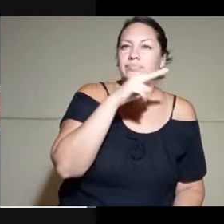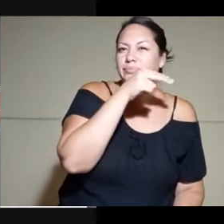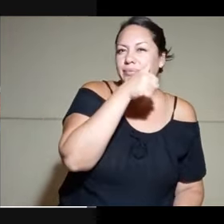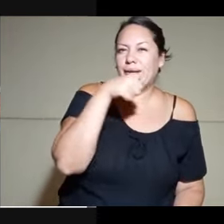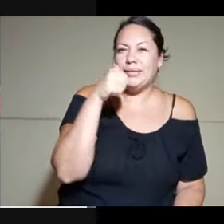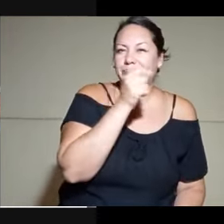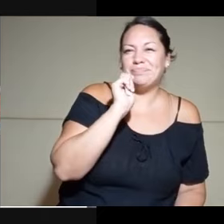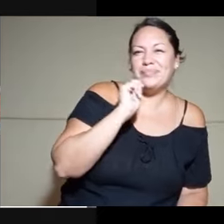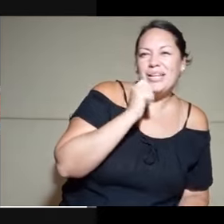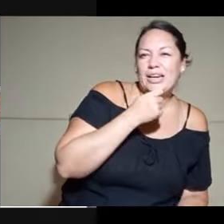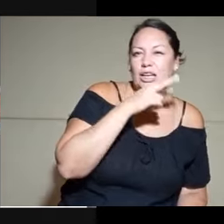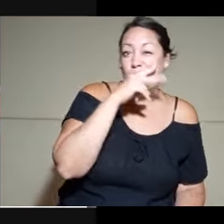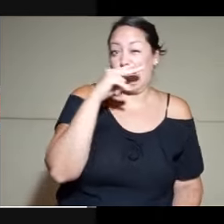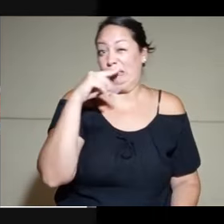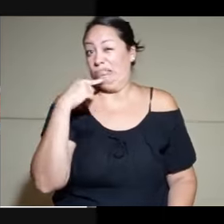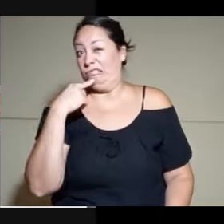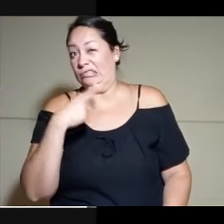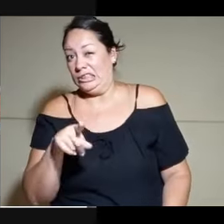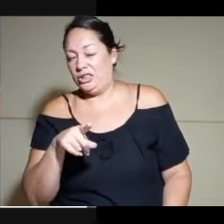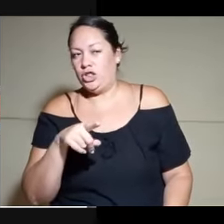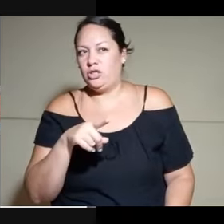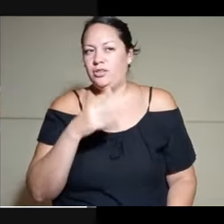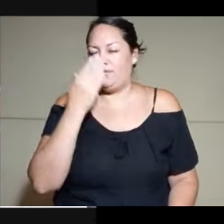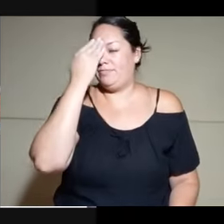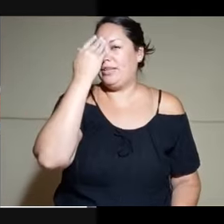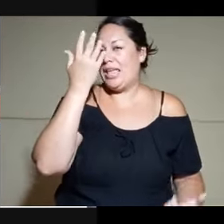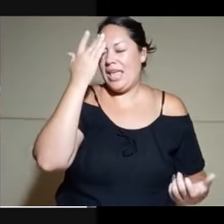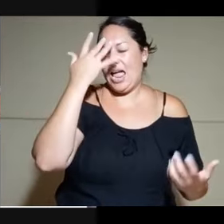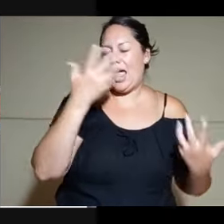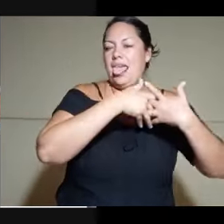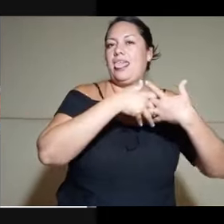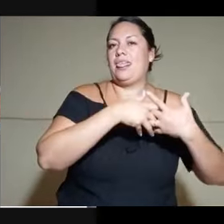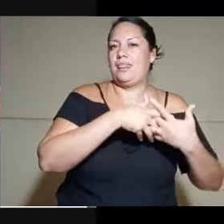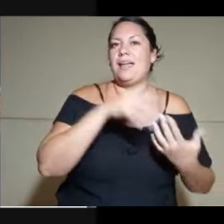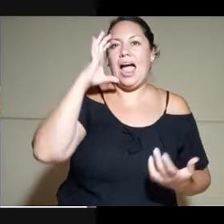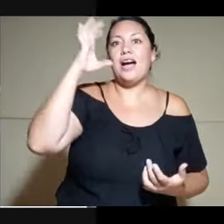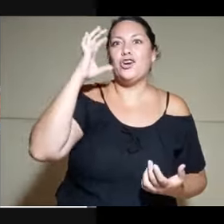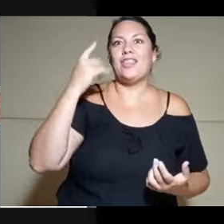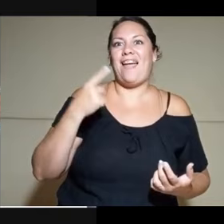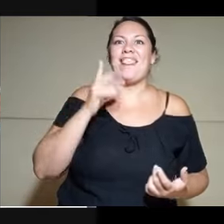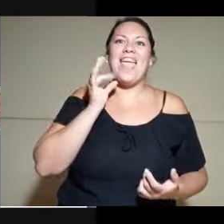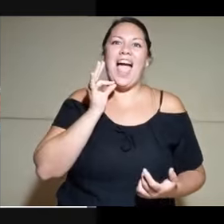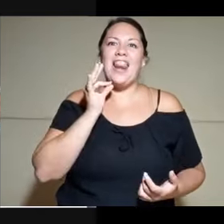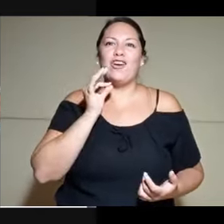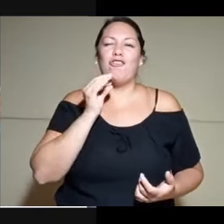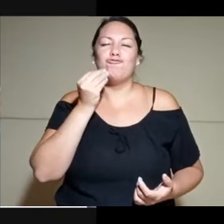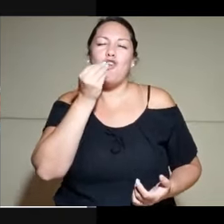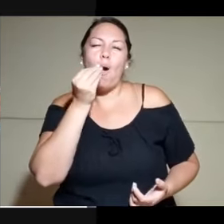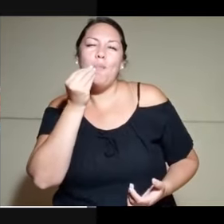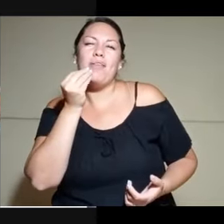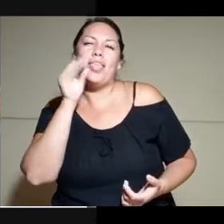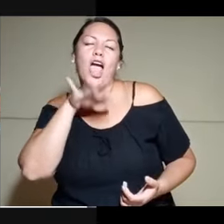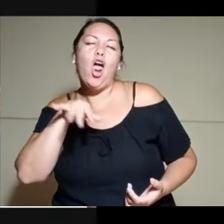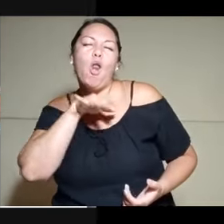llega el estímulo de la olfacción y con esto podemos discriminar qué tipo de olor es, si es rico, si es feo, si es agradable, si es